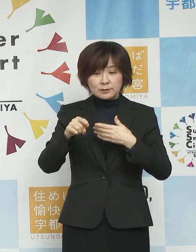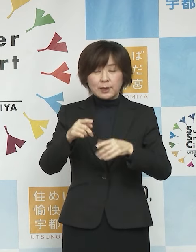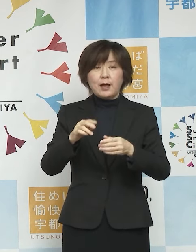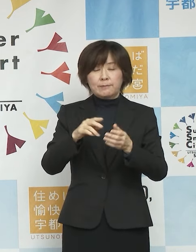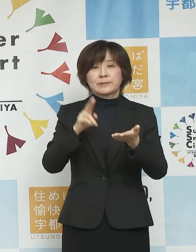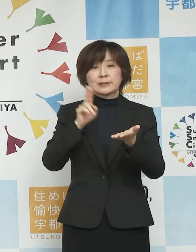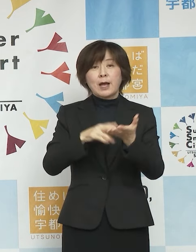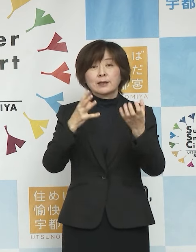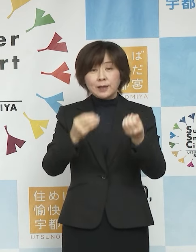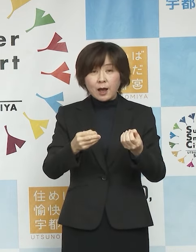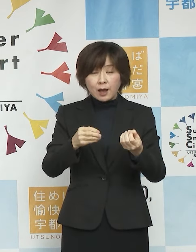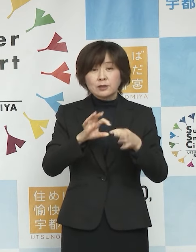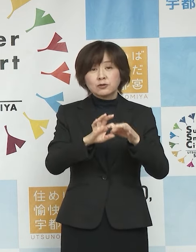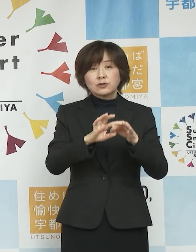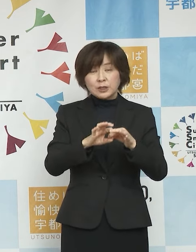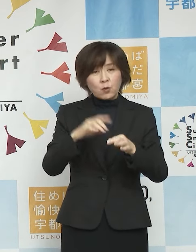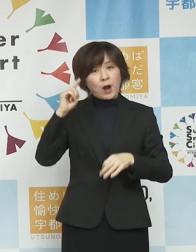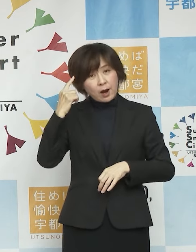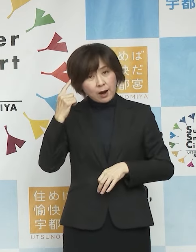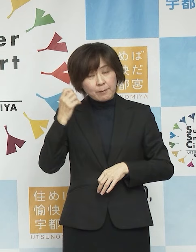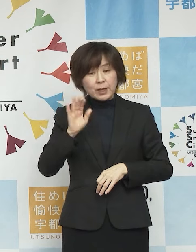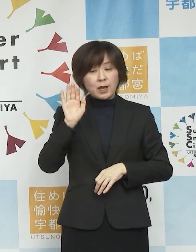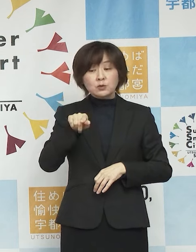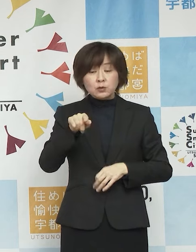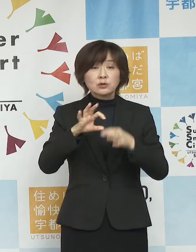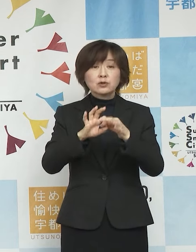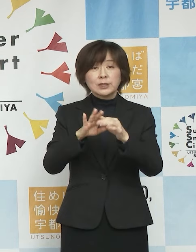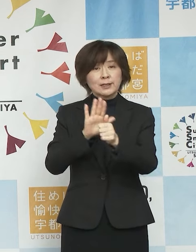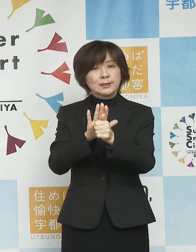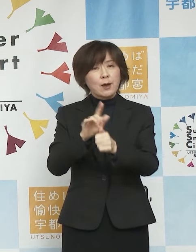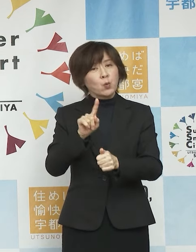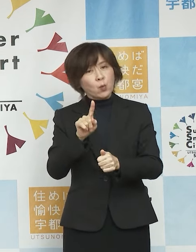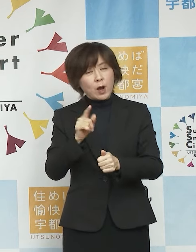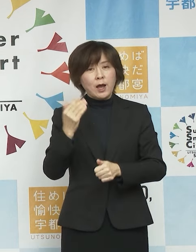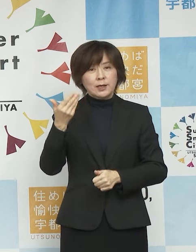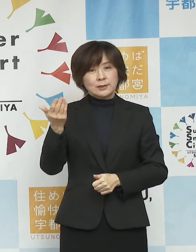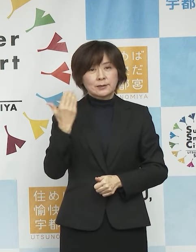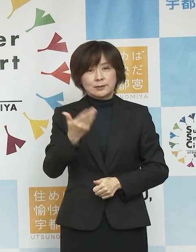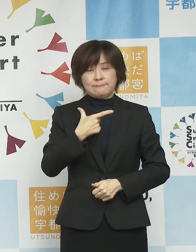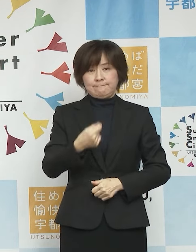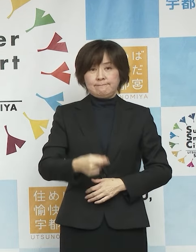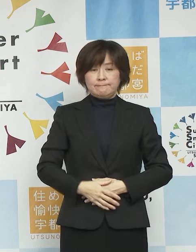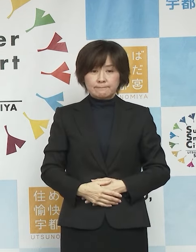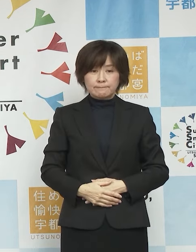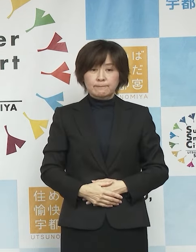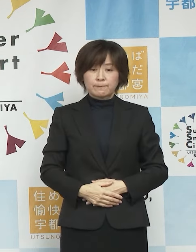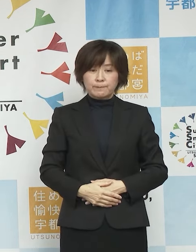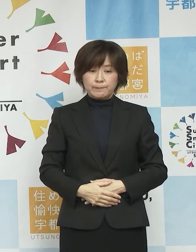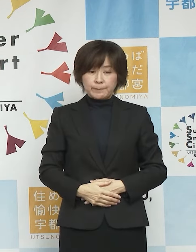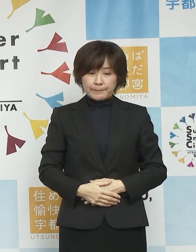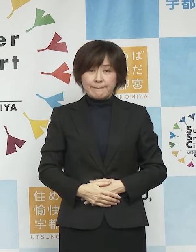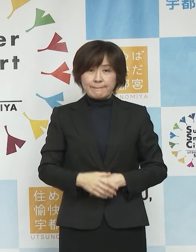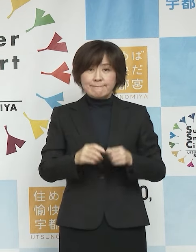ての受け止め、そして市としてどのような支援をしていくかということをお考えお聞かせください。お願いします。